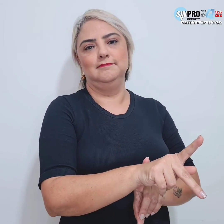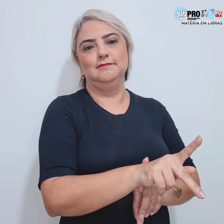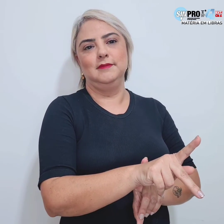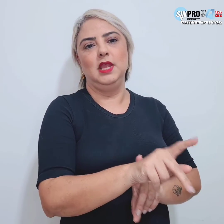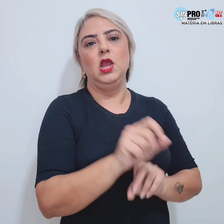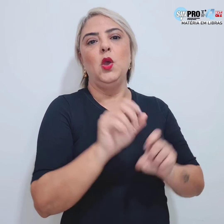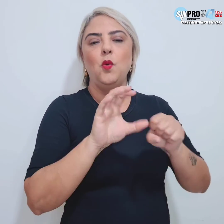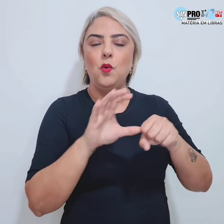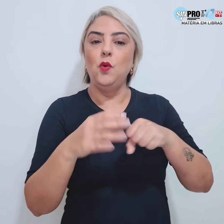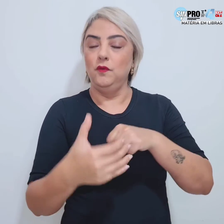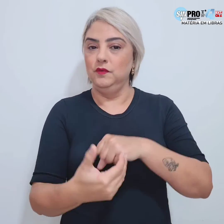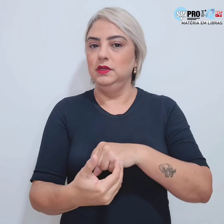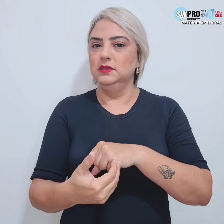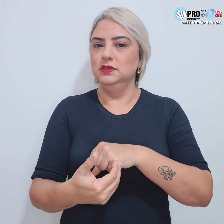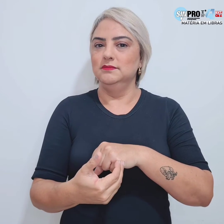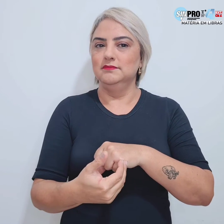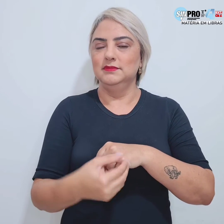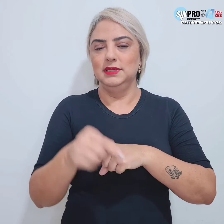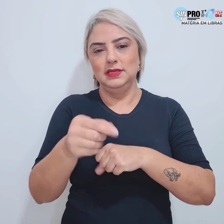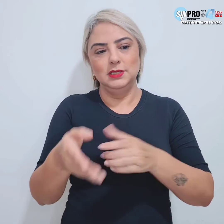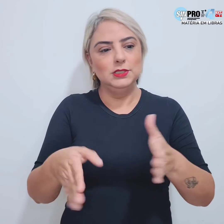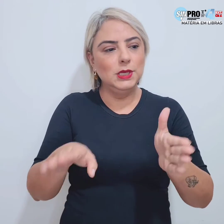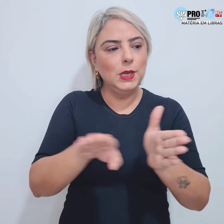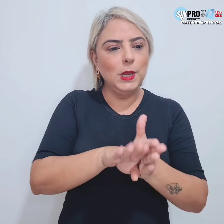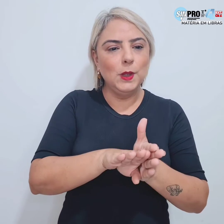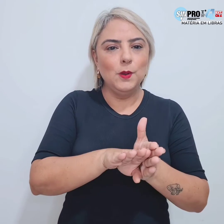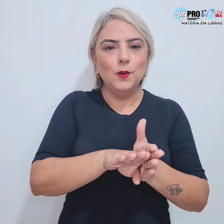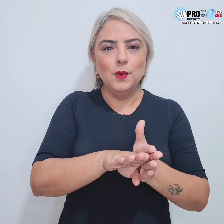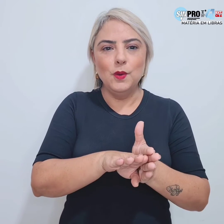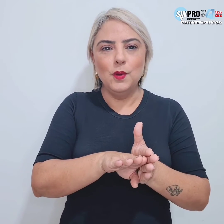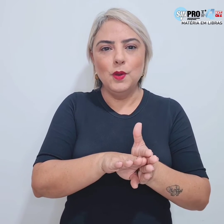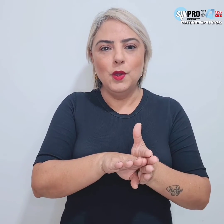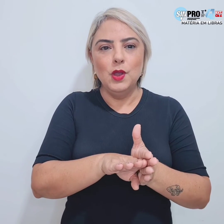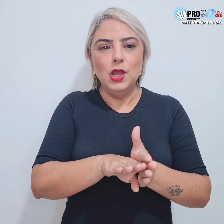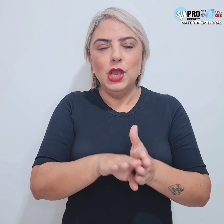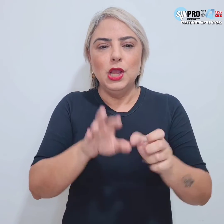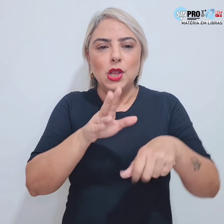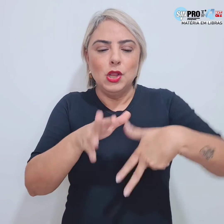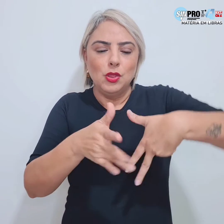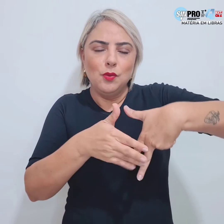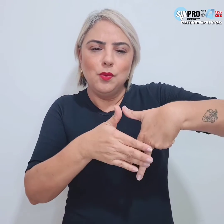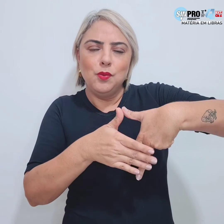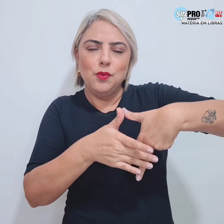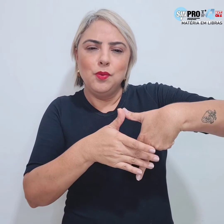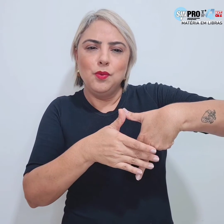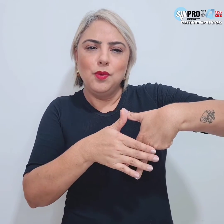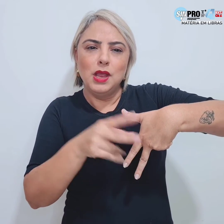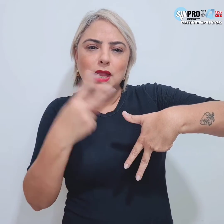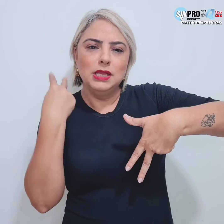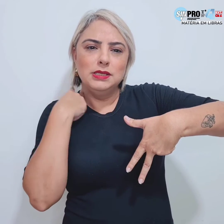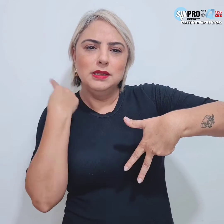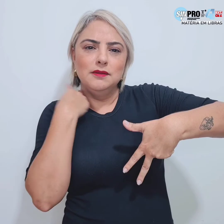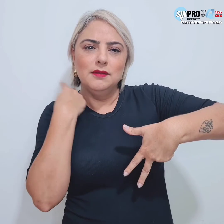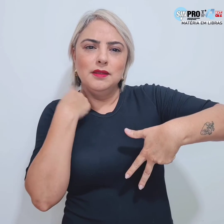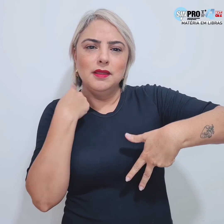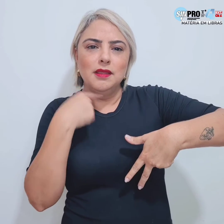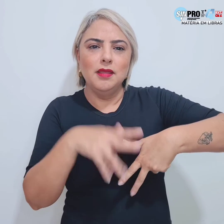o Covid-19 está invalidando centenas de milhares de vítimas sobreviventes.